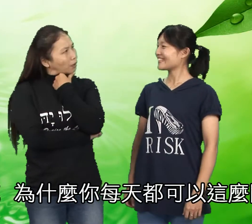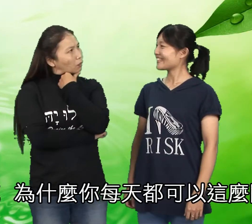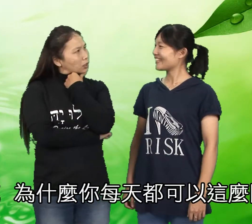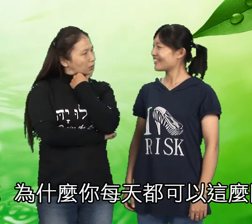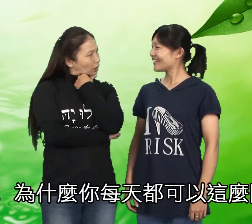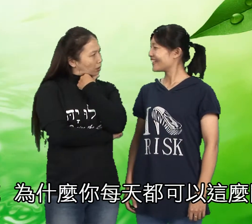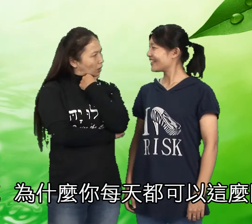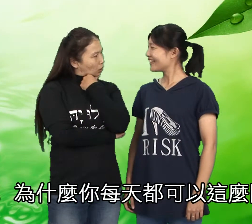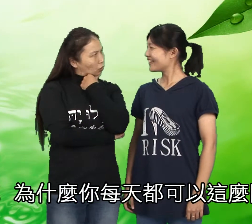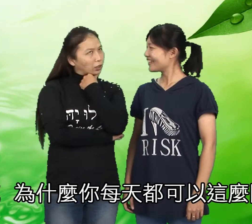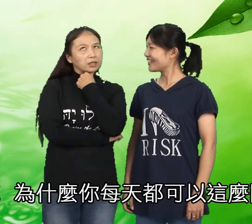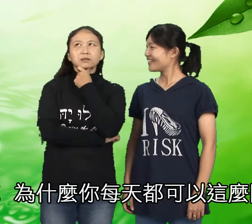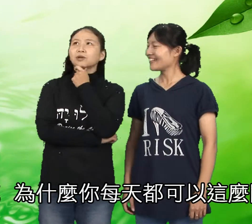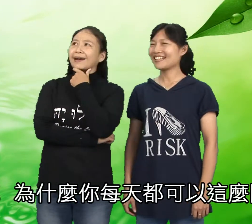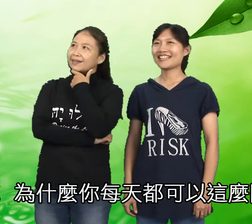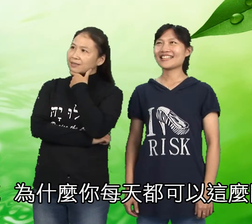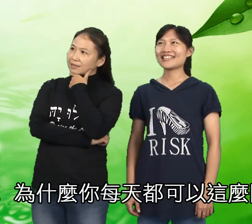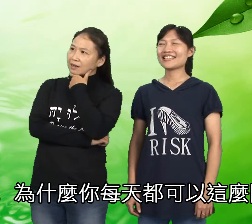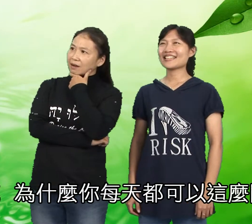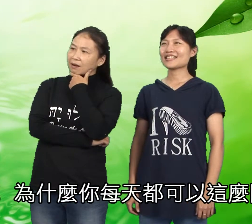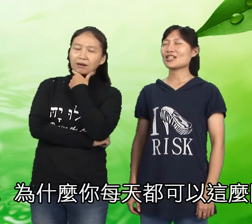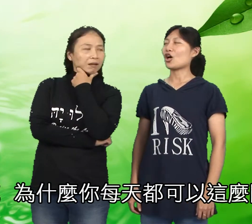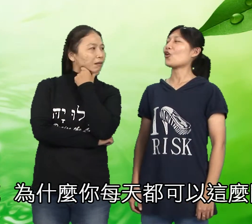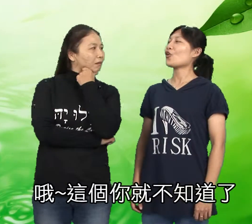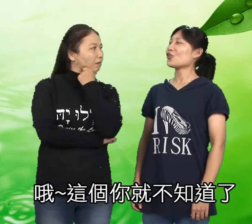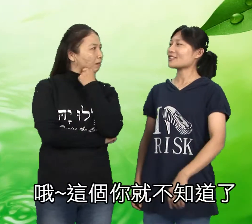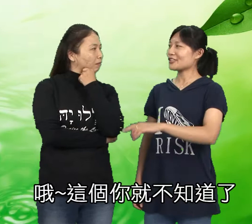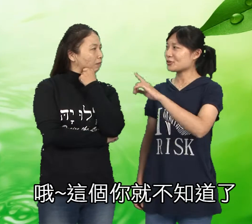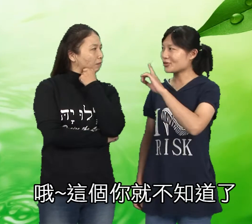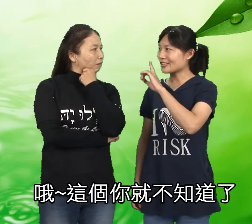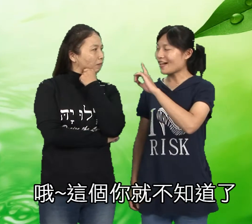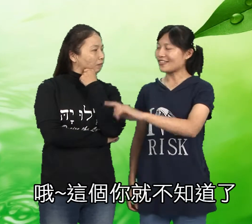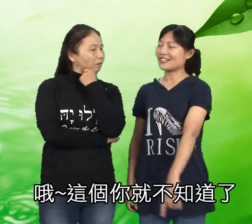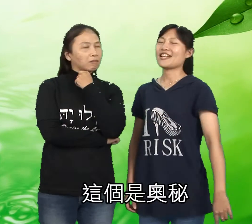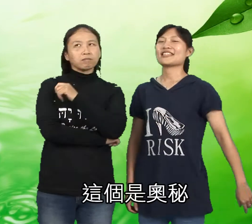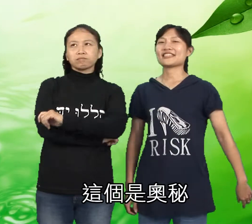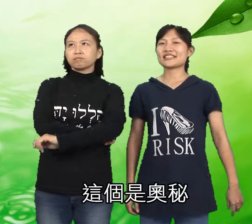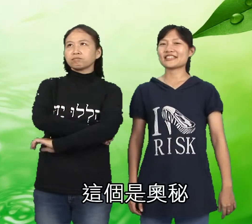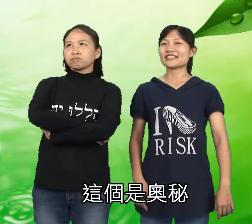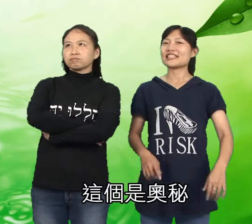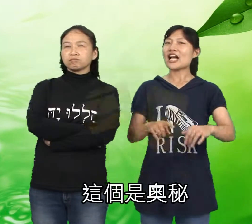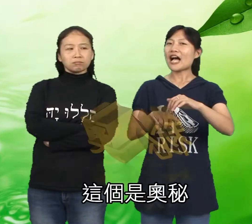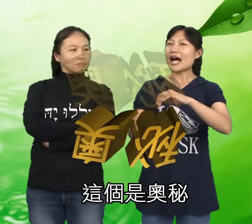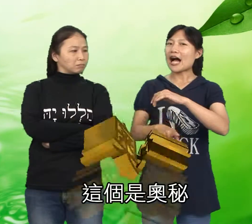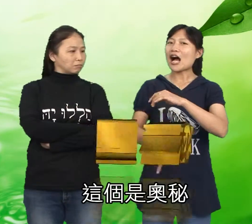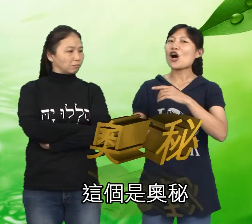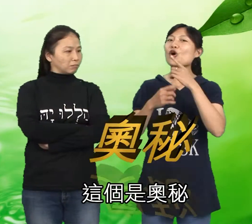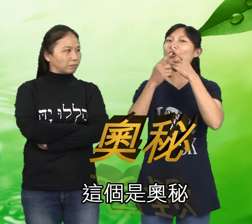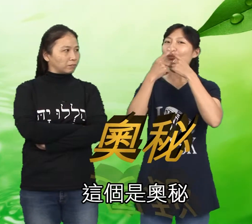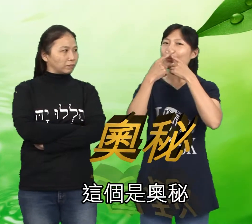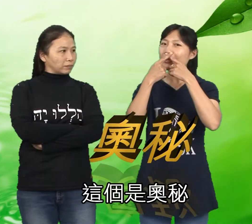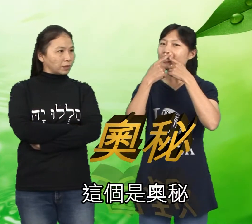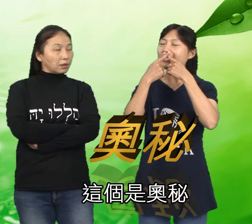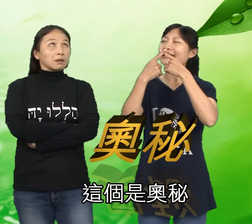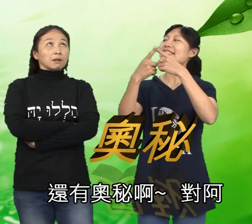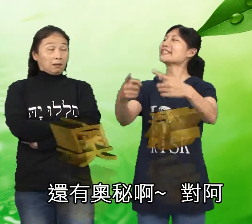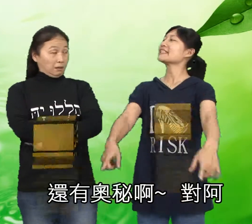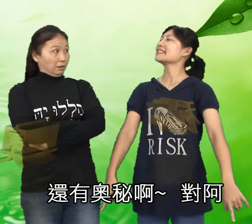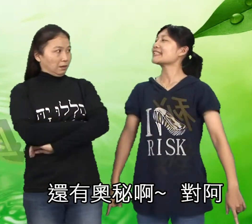嗯，为什么你每天都可以这么开心呢、 啊？哦，这你就不知道了。这个是奥